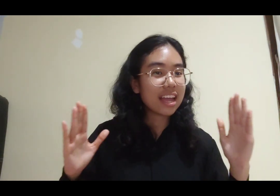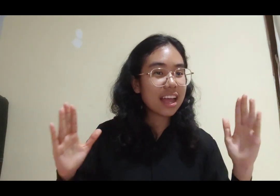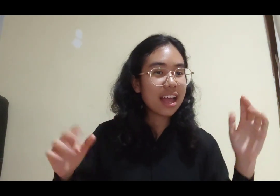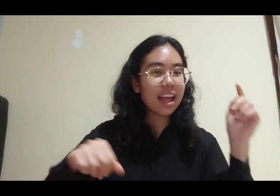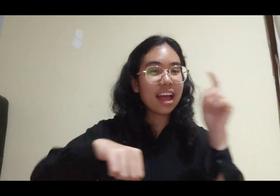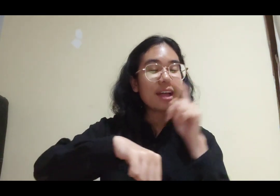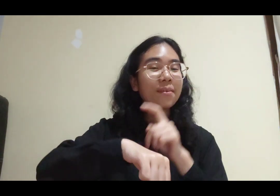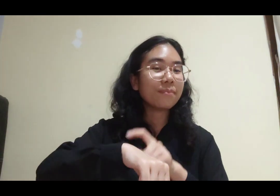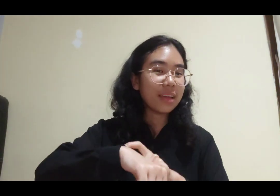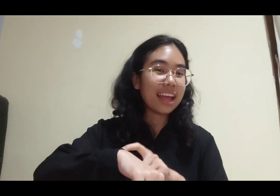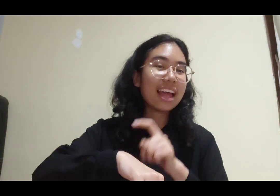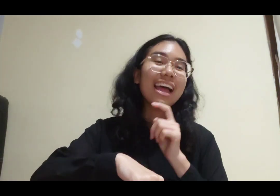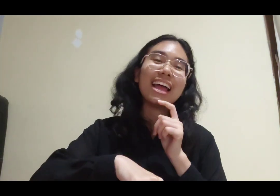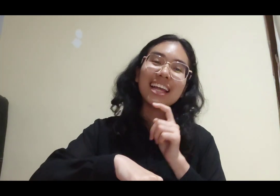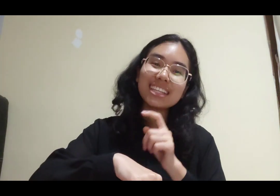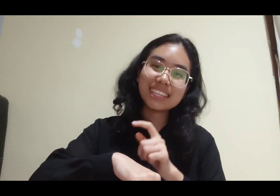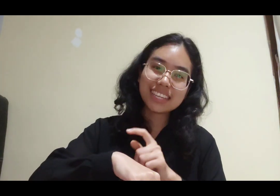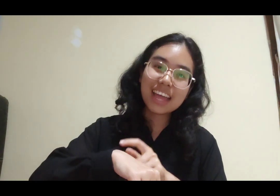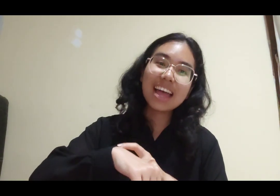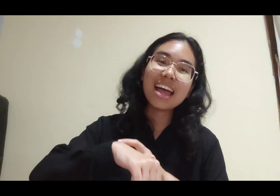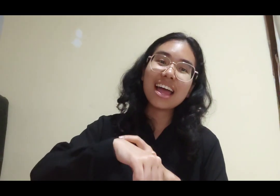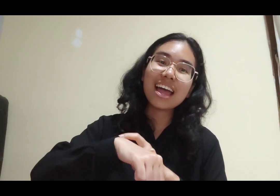sepanjang masa.